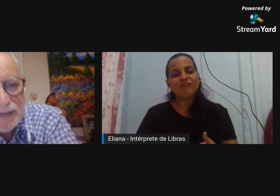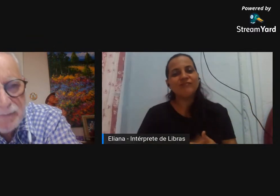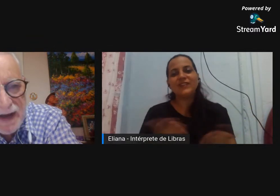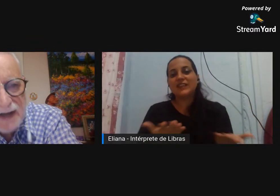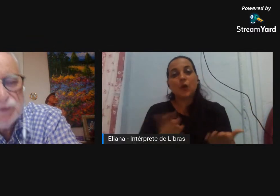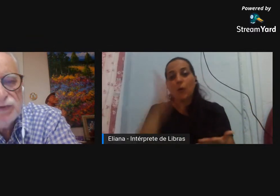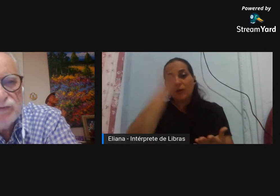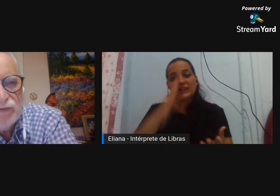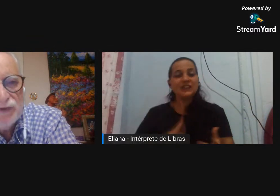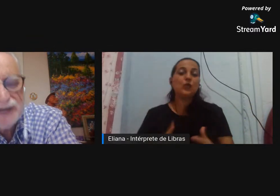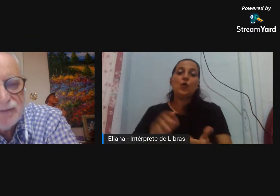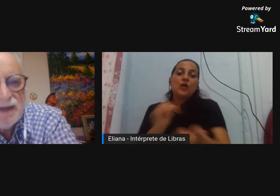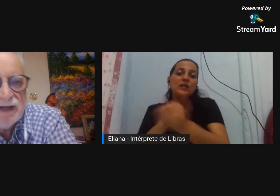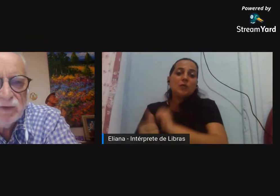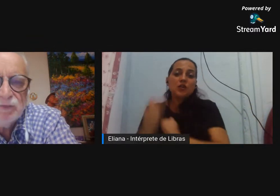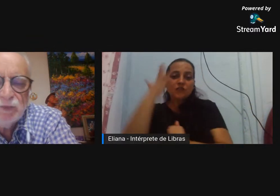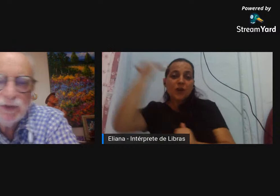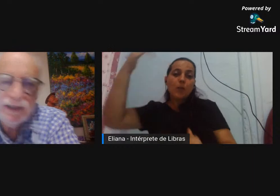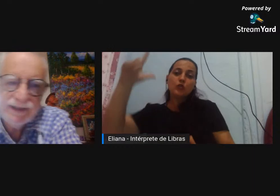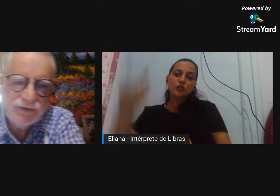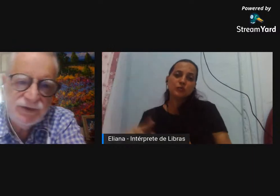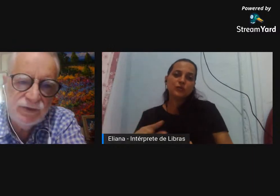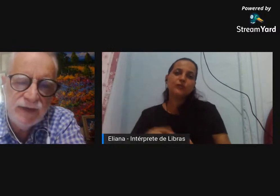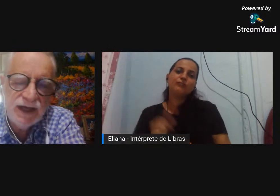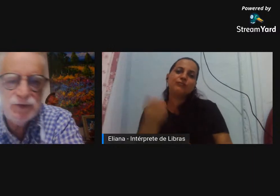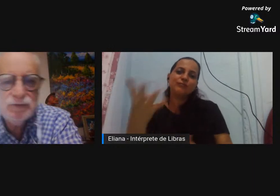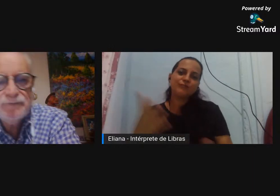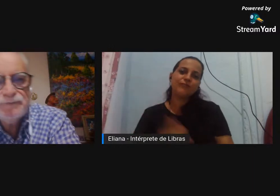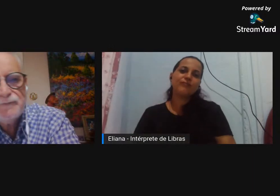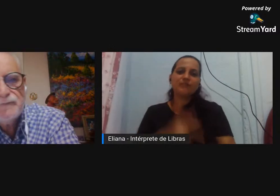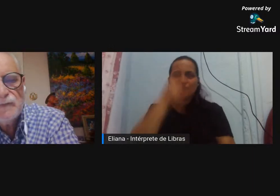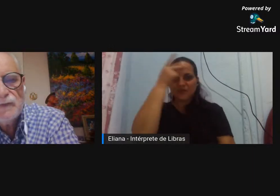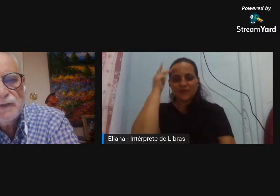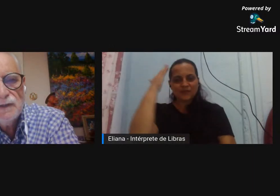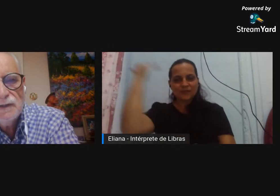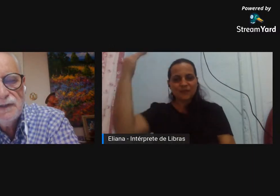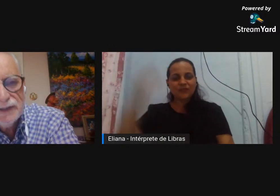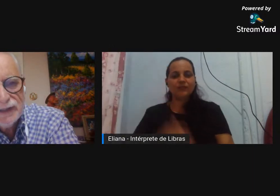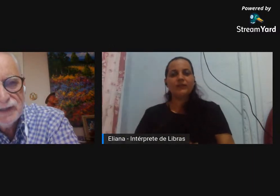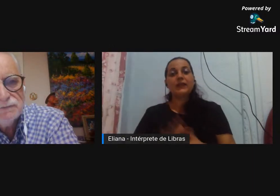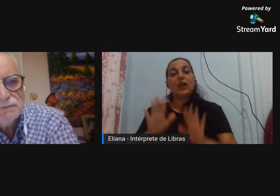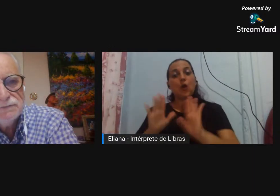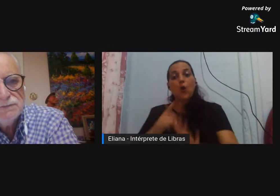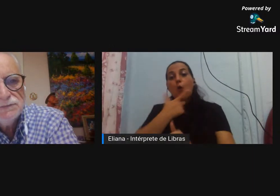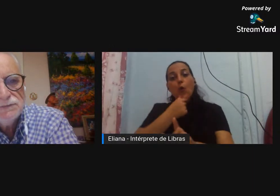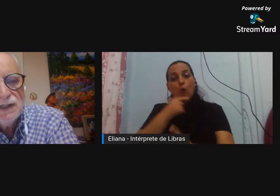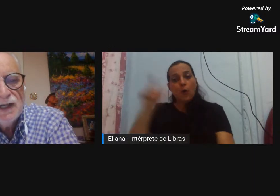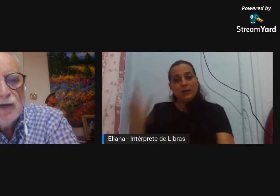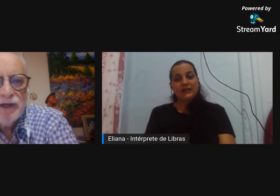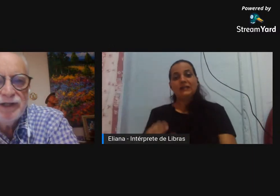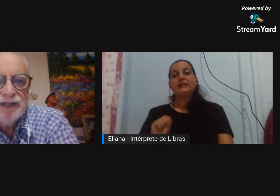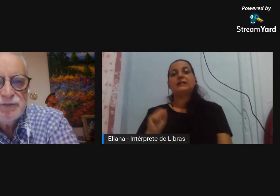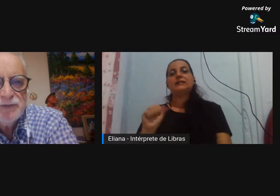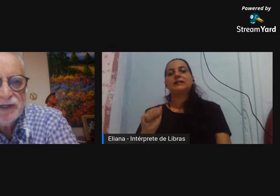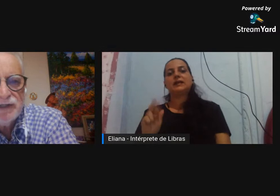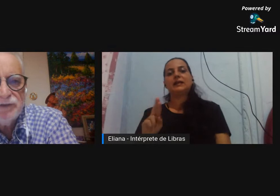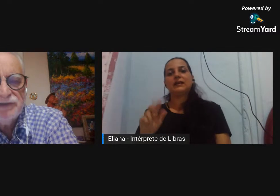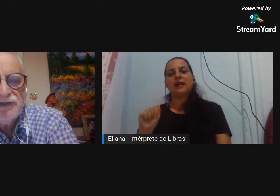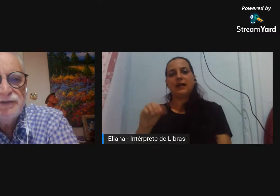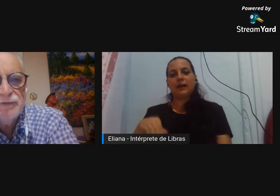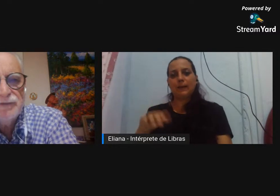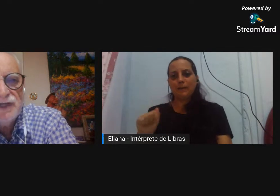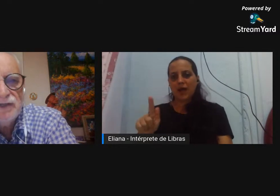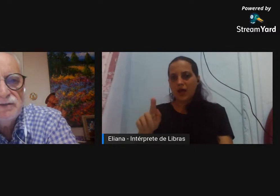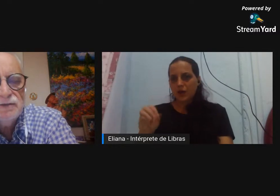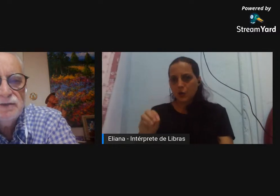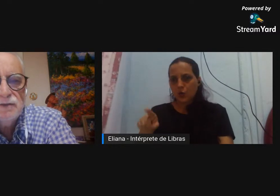O Saramago só foi Saramago porque ele tem um ensino médio integral. A humanidade perdeu o